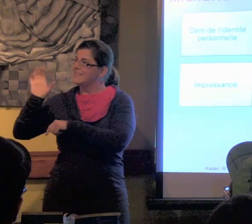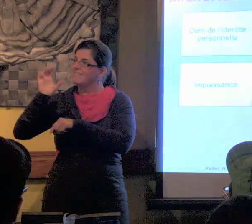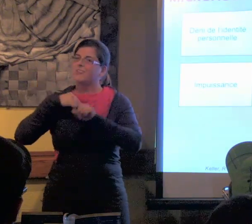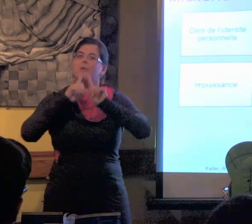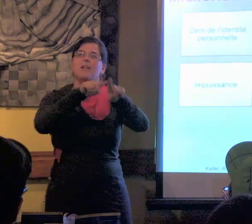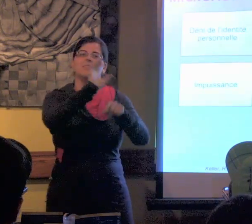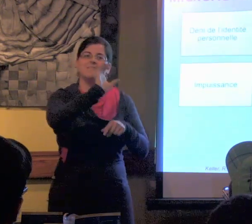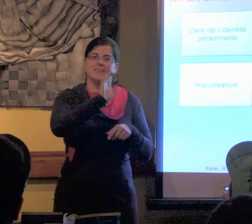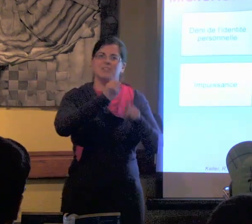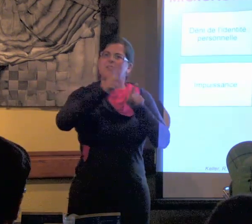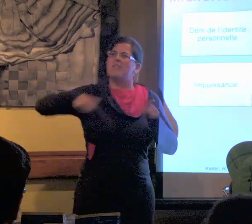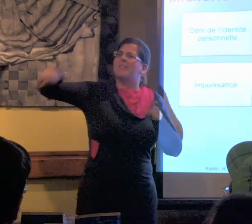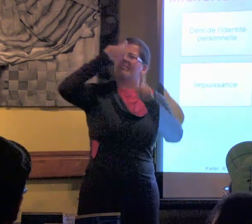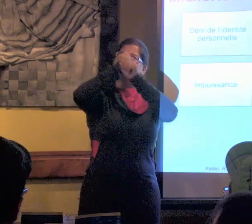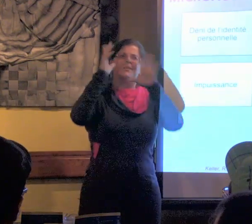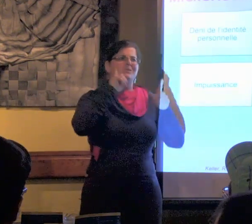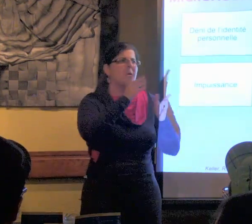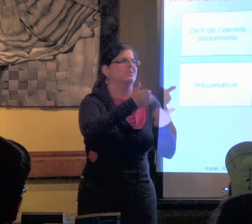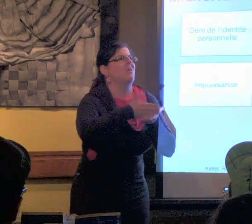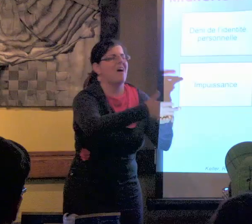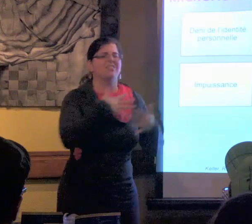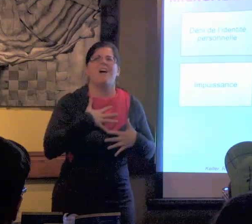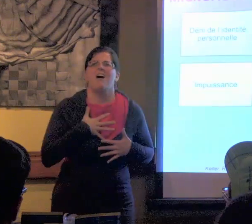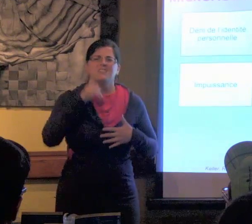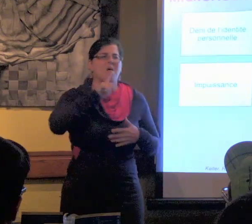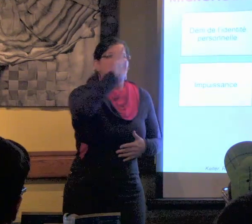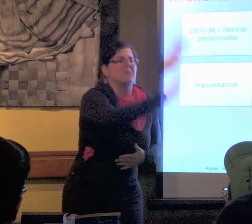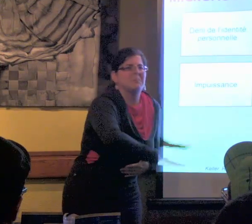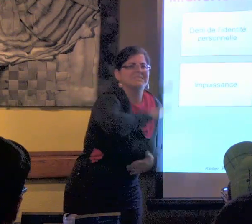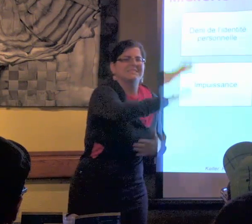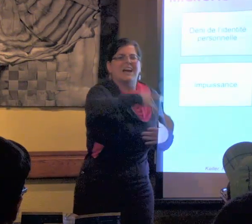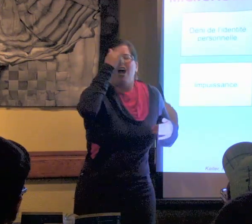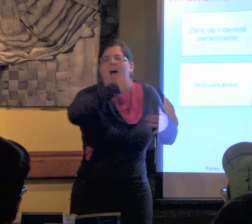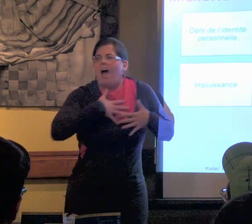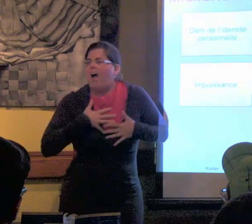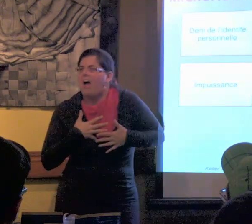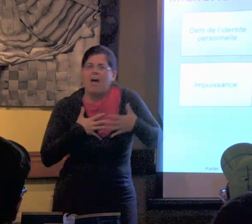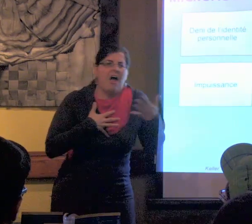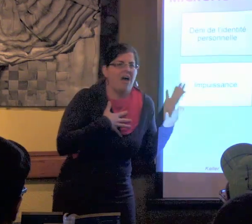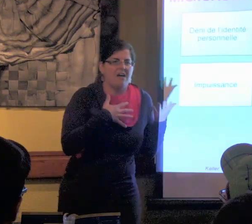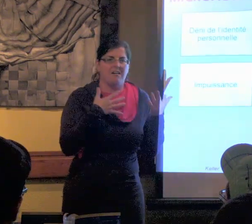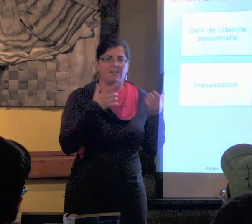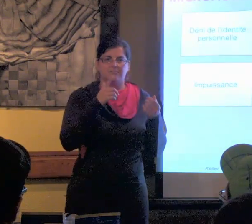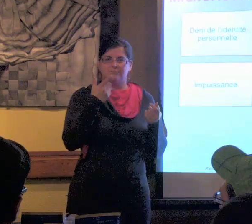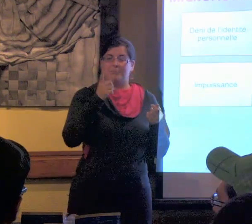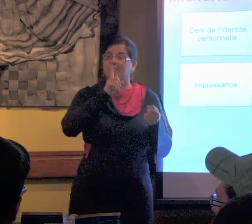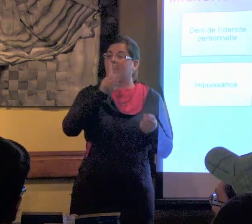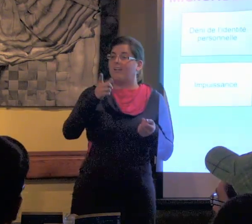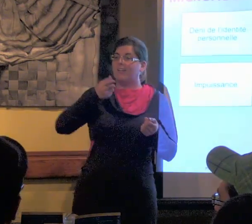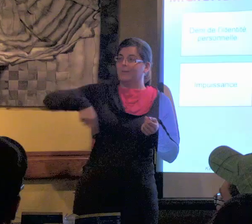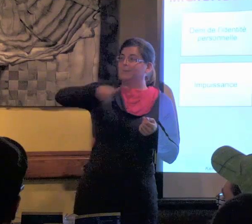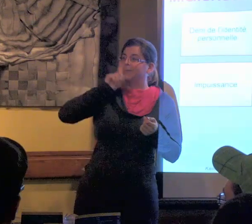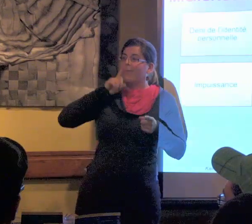un café que je voulais commander de façon autonome, oh, elle a besoin d'aide, c'est sûr, elle fait pitié, c'est impossible, elle ne peut pas commander